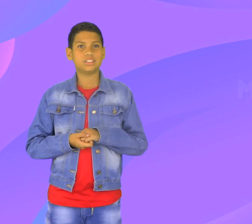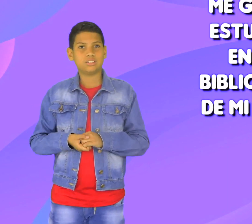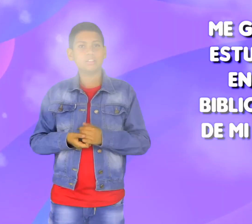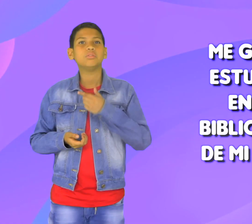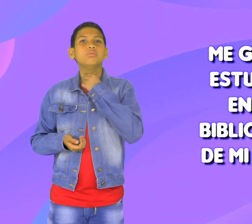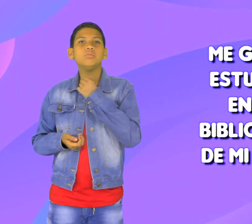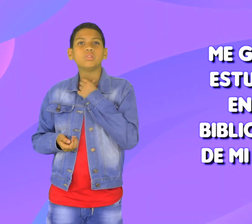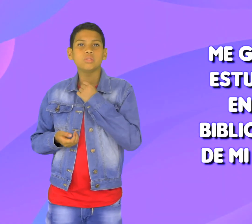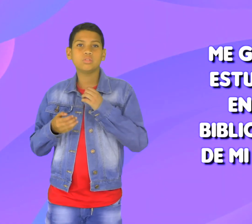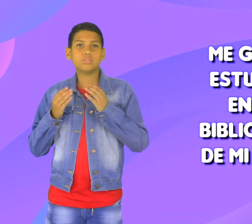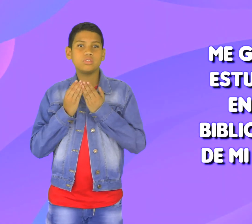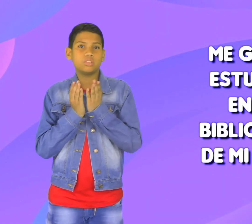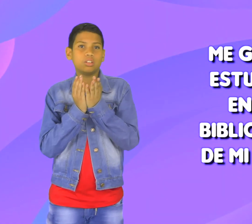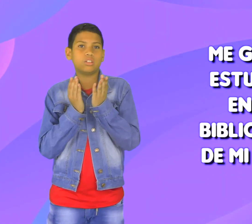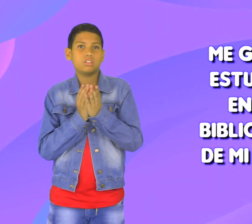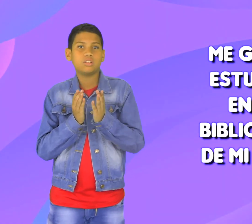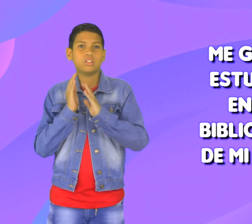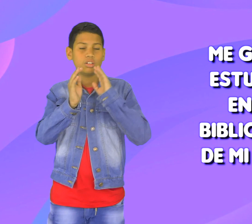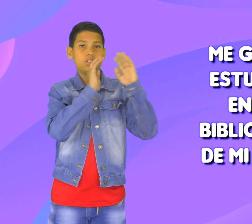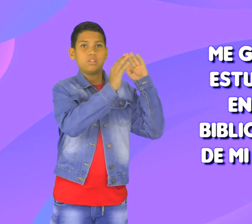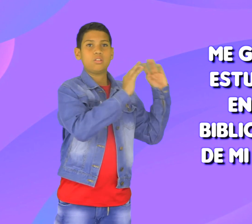Me gusta estudiar en la biblioteca de mi casa.